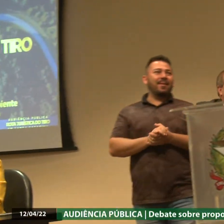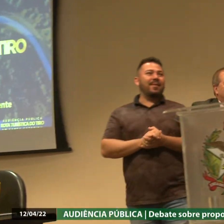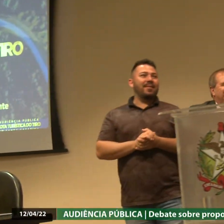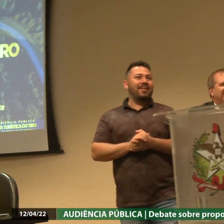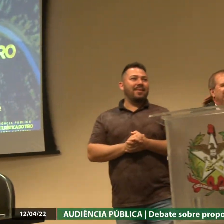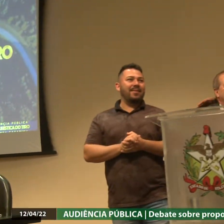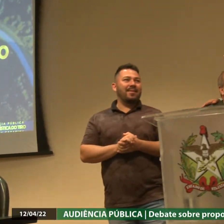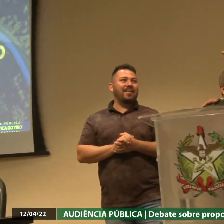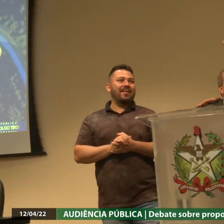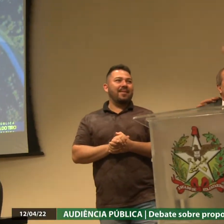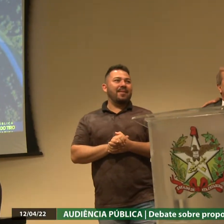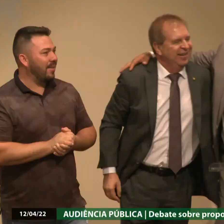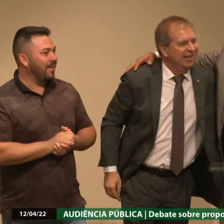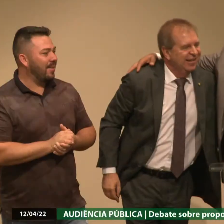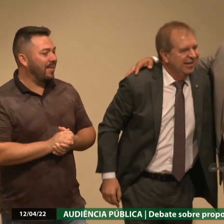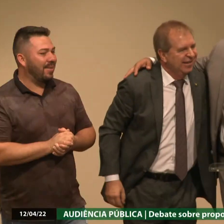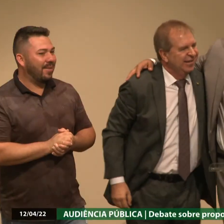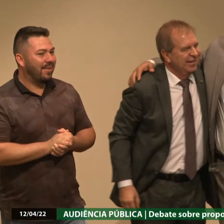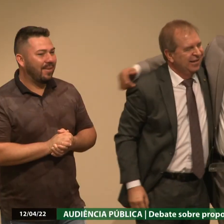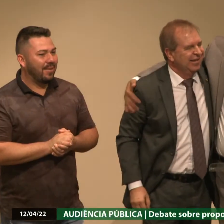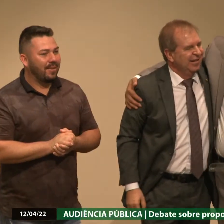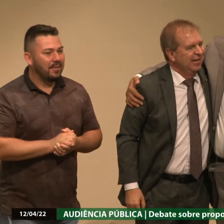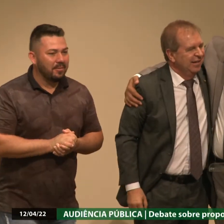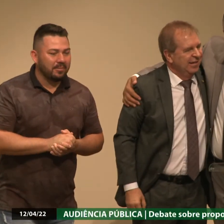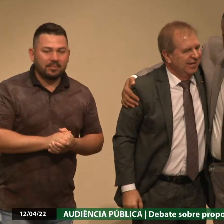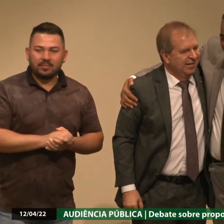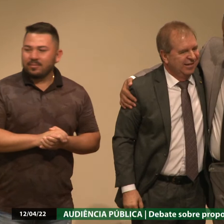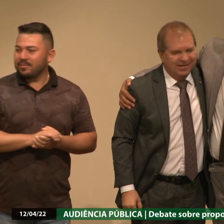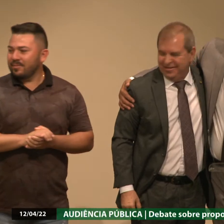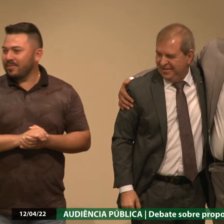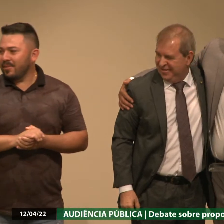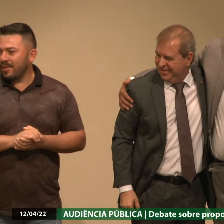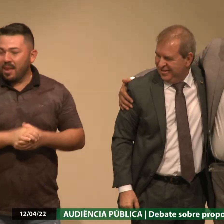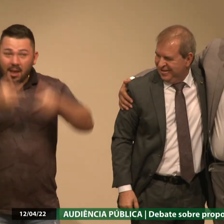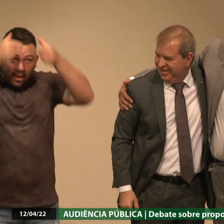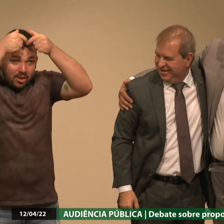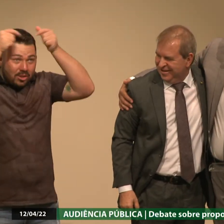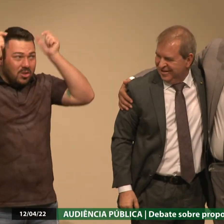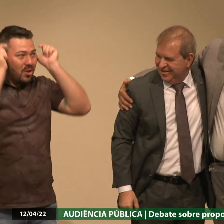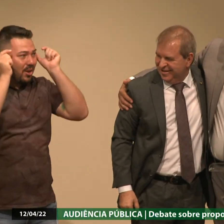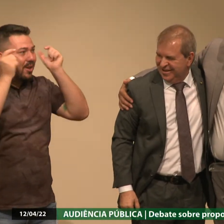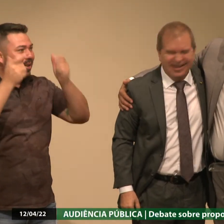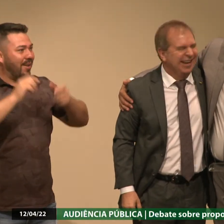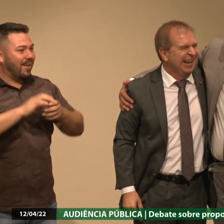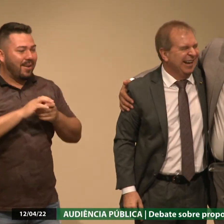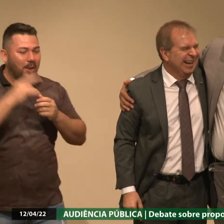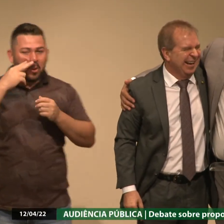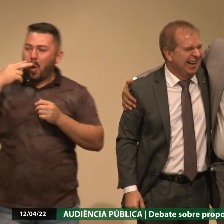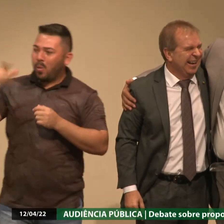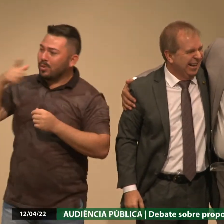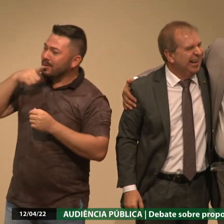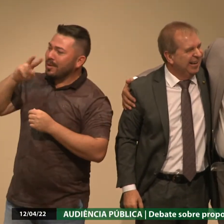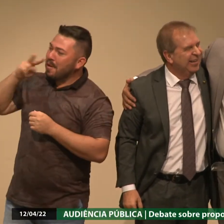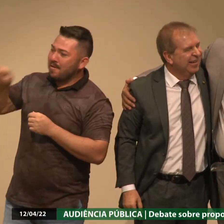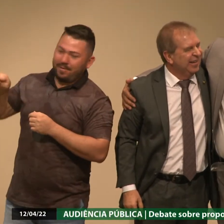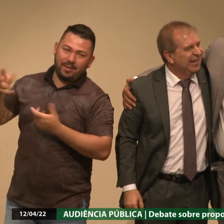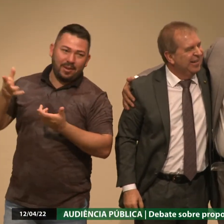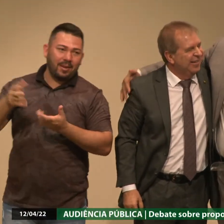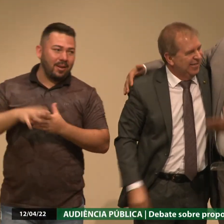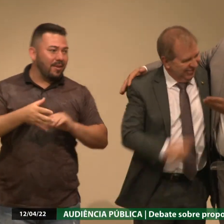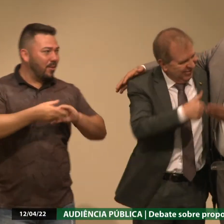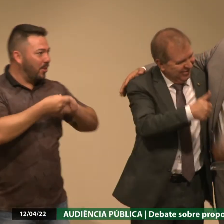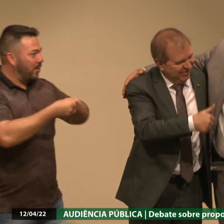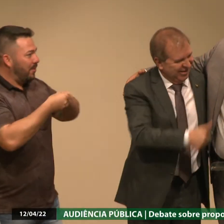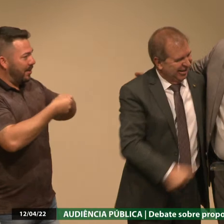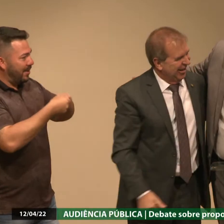eu Ajuru é que foi a a como é que é a tiara da Júlia que cobriu ele mas aproveito aproveita